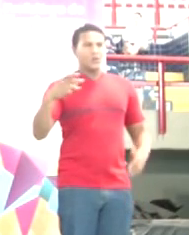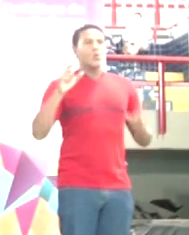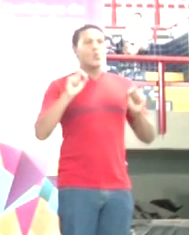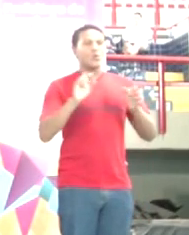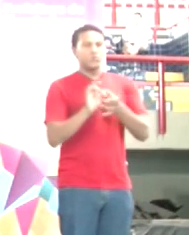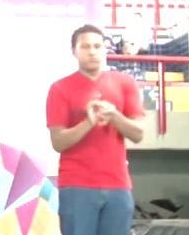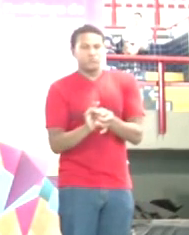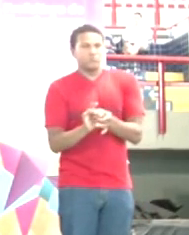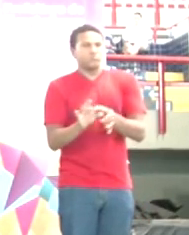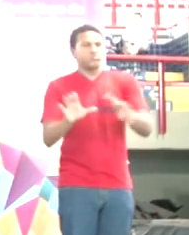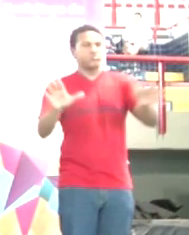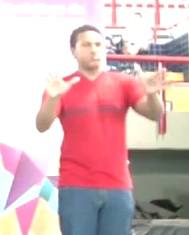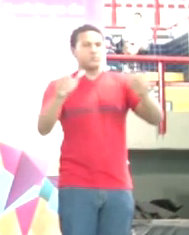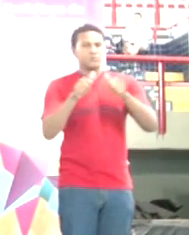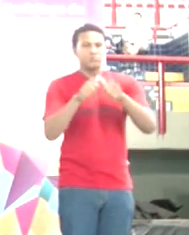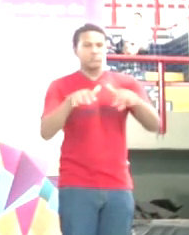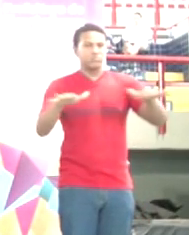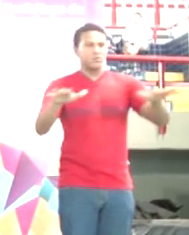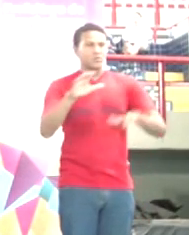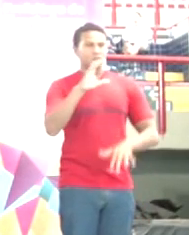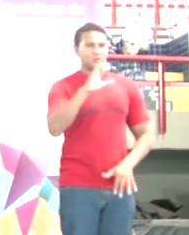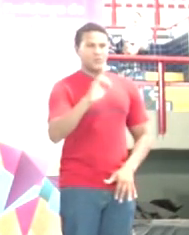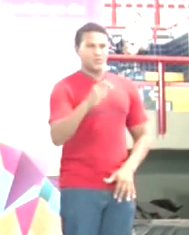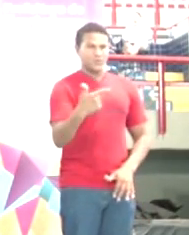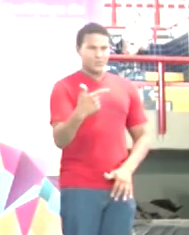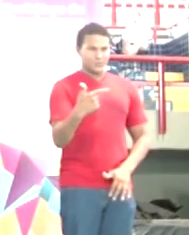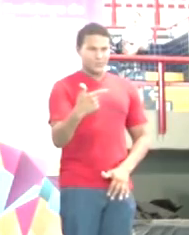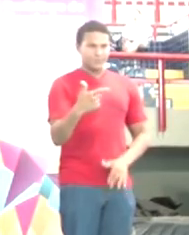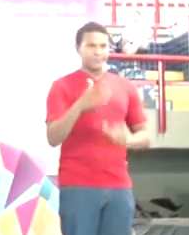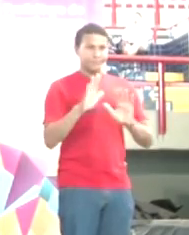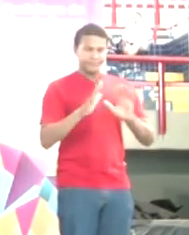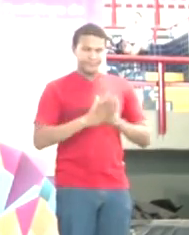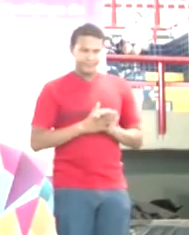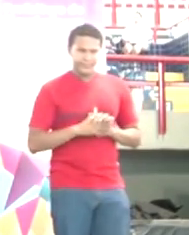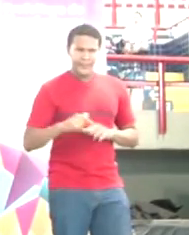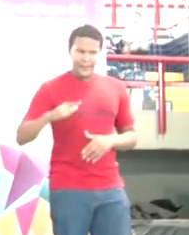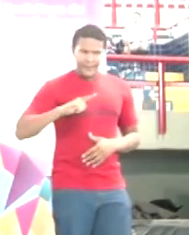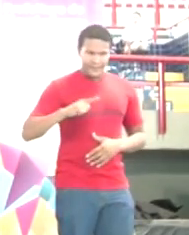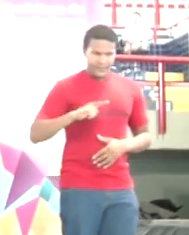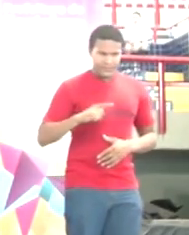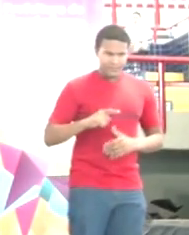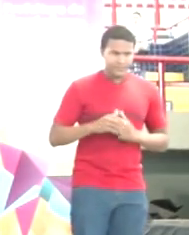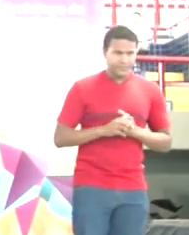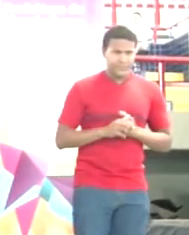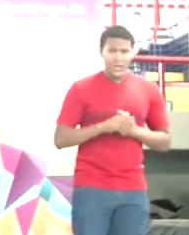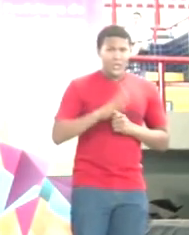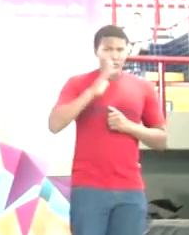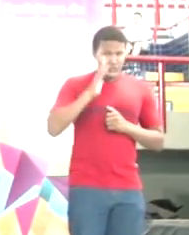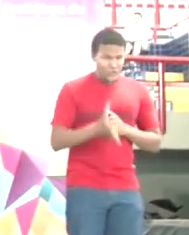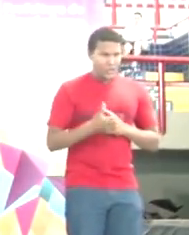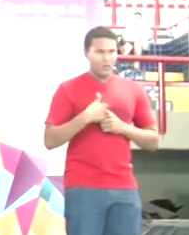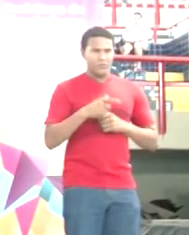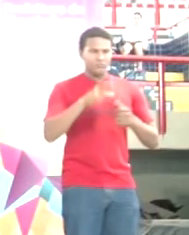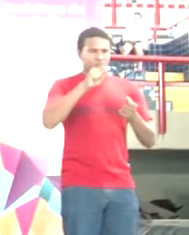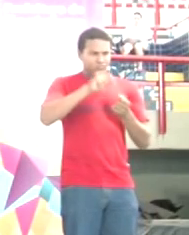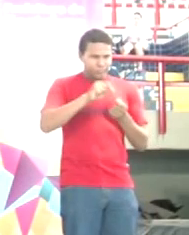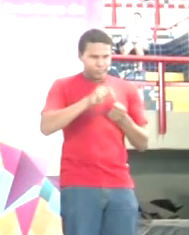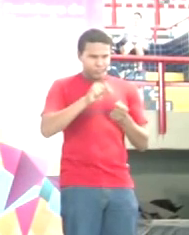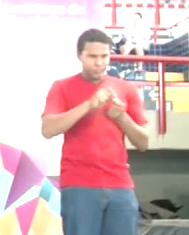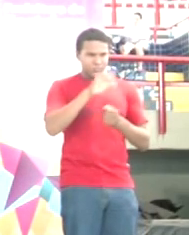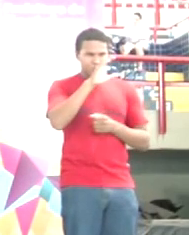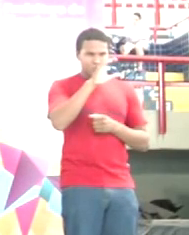Por sua vez, o sulfito de cálcio formado pode ser oxidado com auxílio